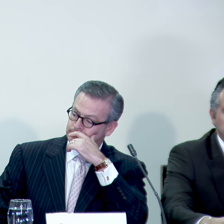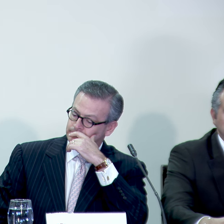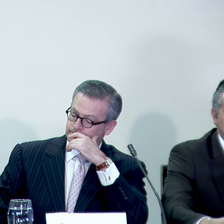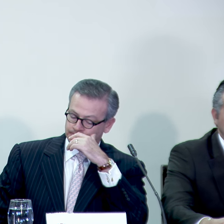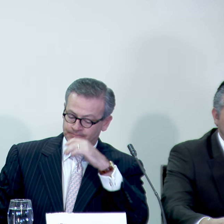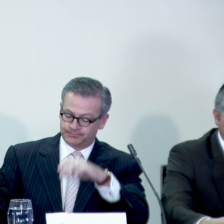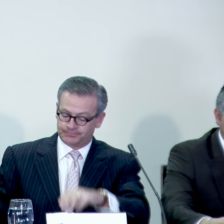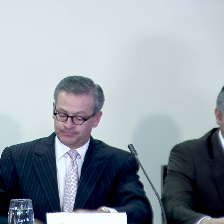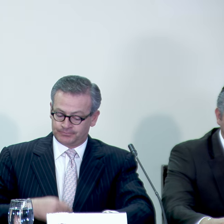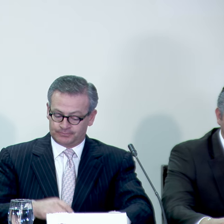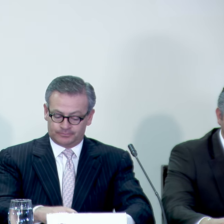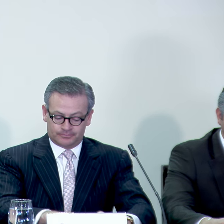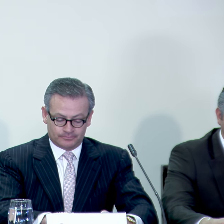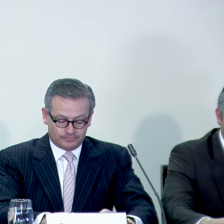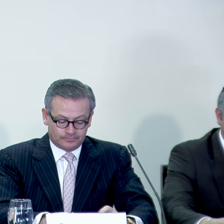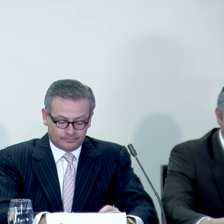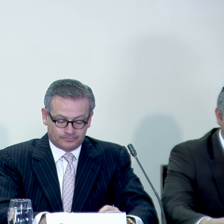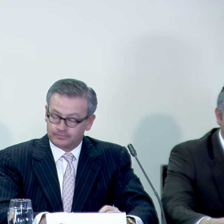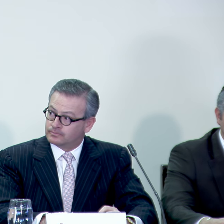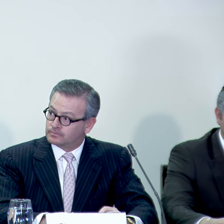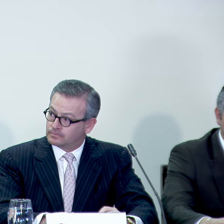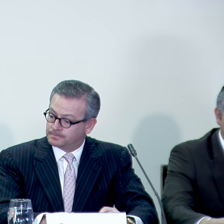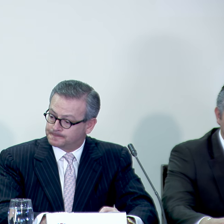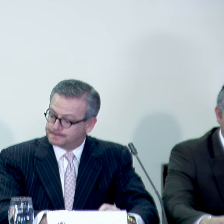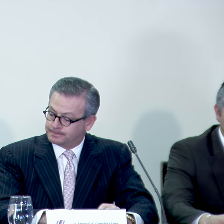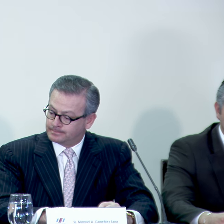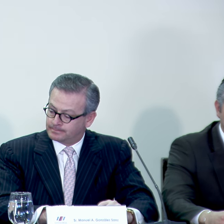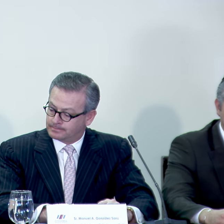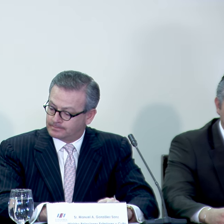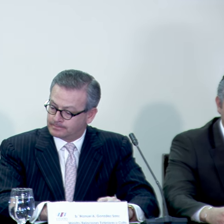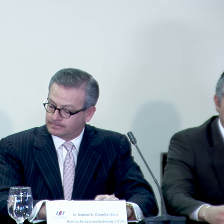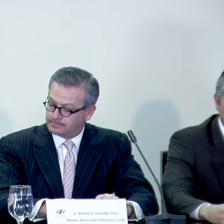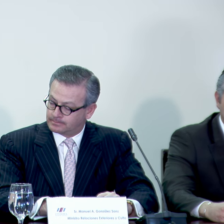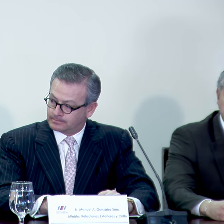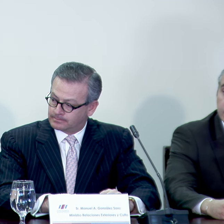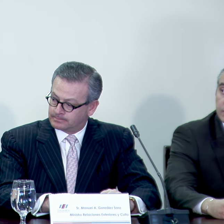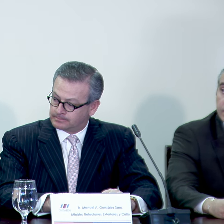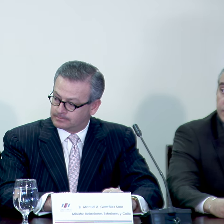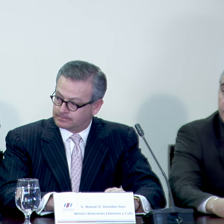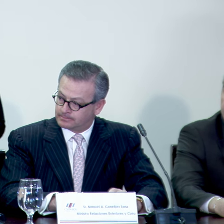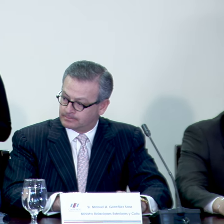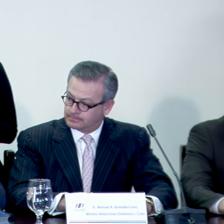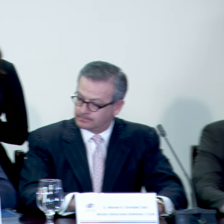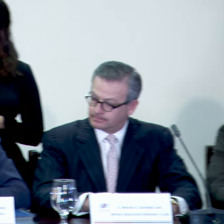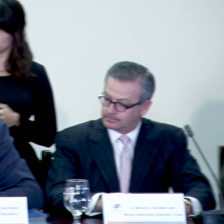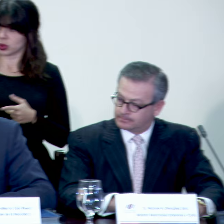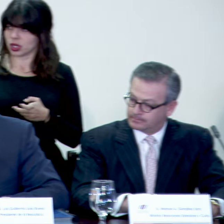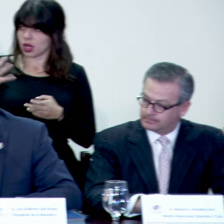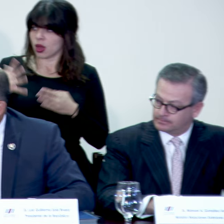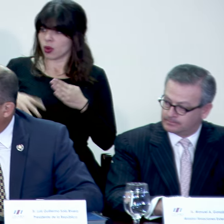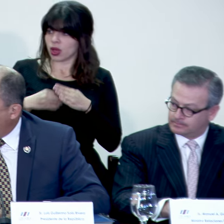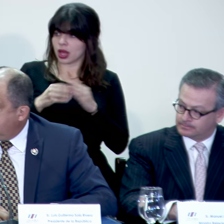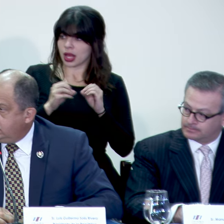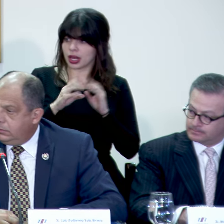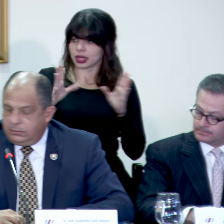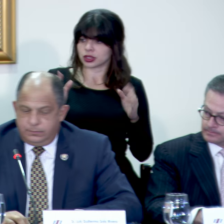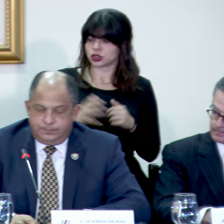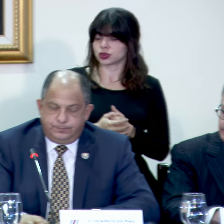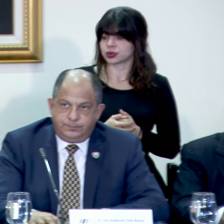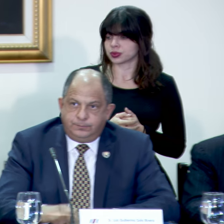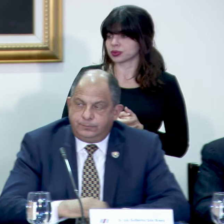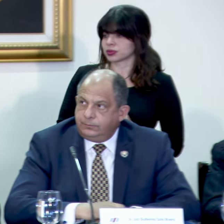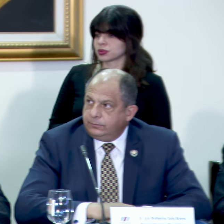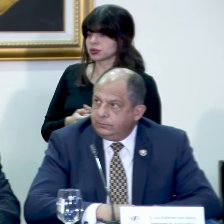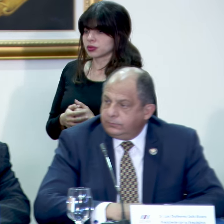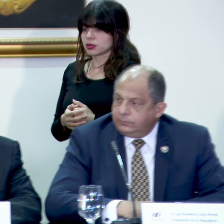Centroamérica y Norteamérica como es México. Stephanie, señor. Perdón. Señor ministro, ¿usted tiene alguna aclaración adicional? Sí.